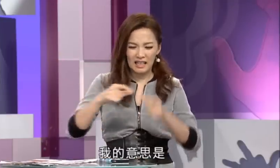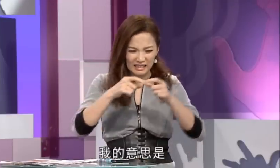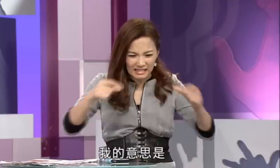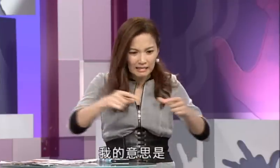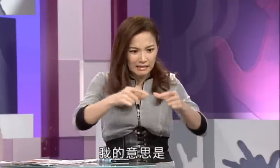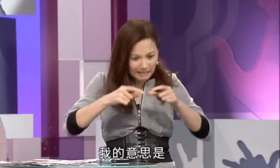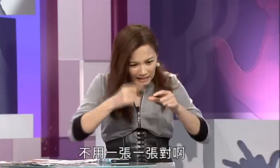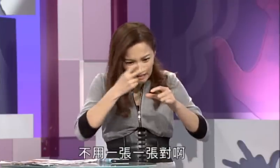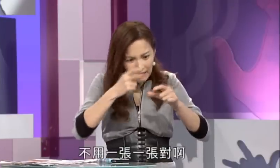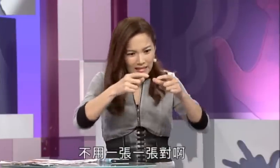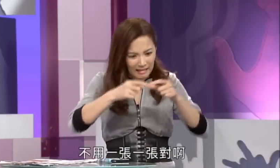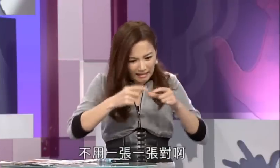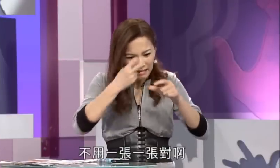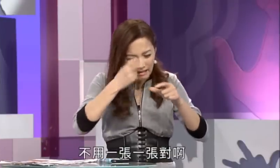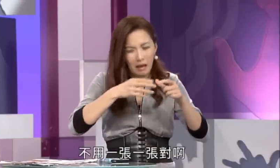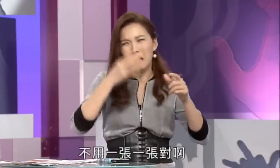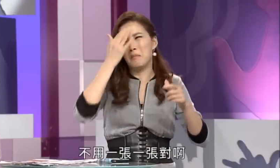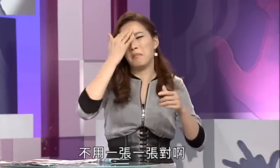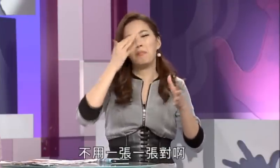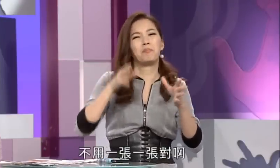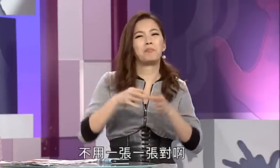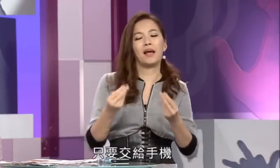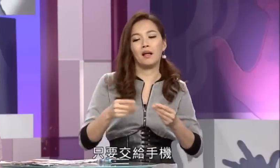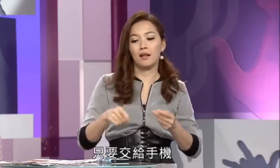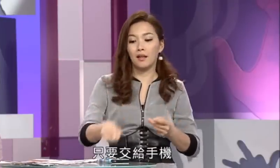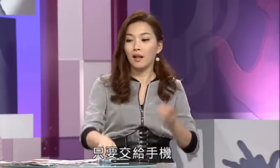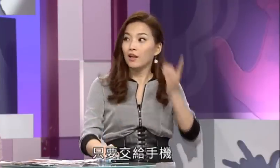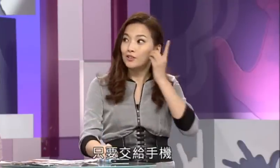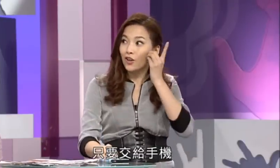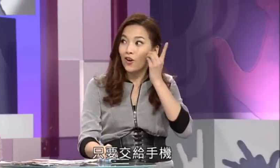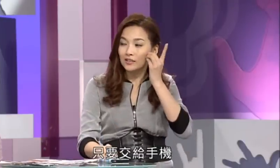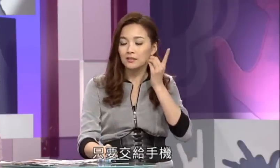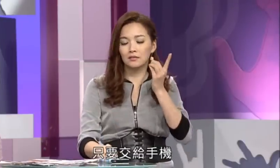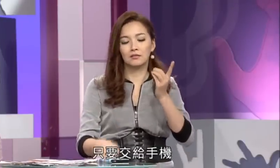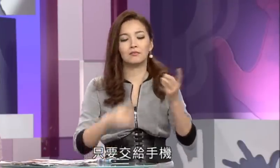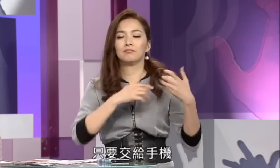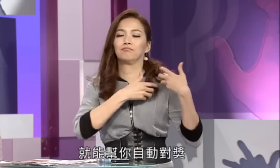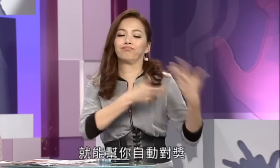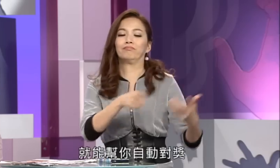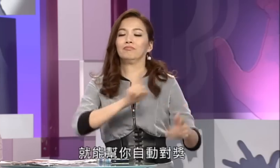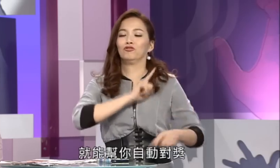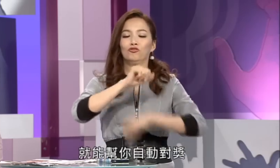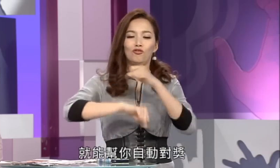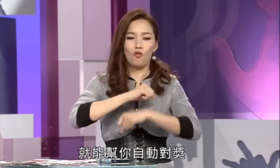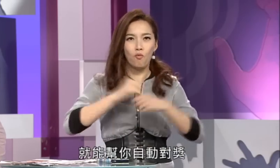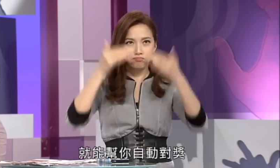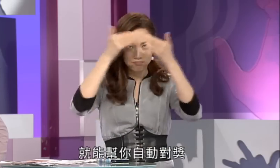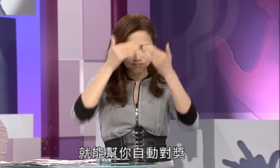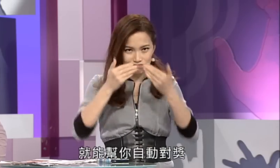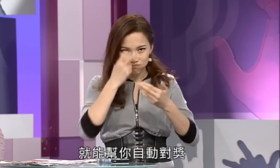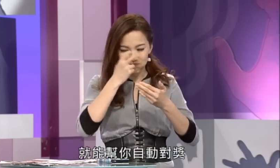是不用一张一张对啊，只要交给手机就能帮你自动兑